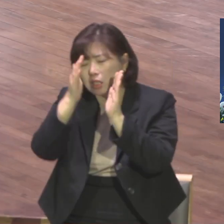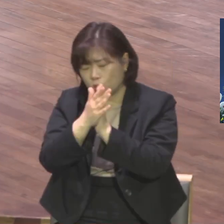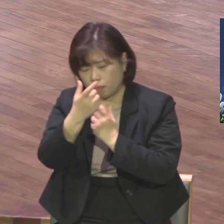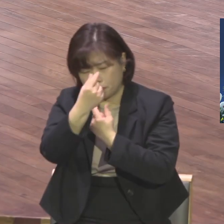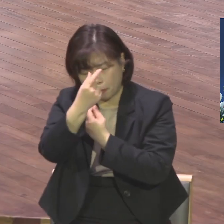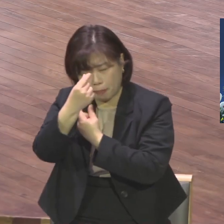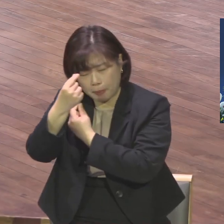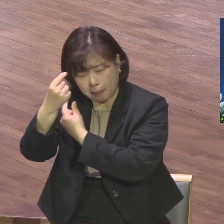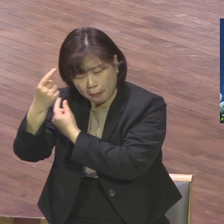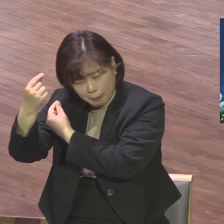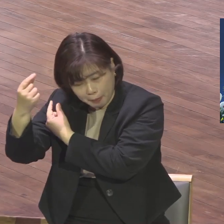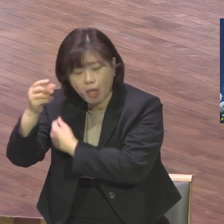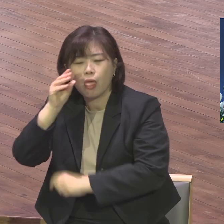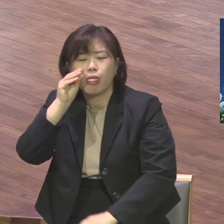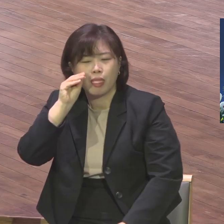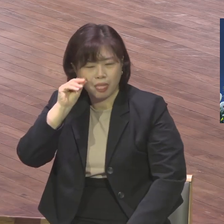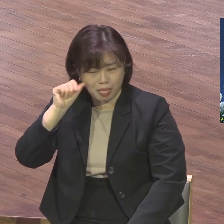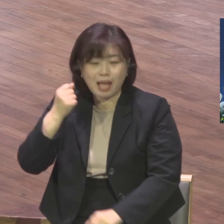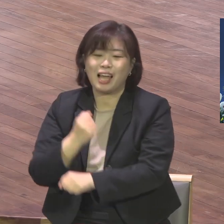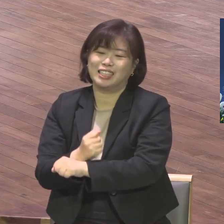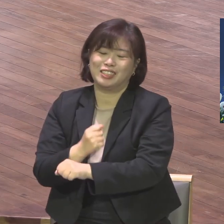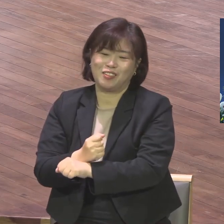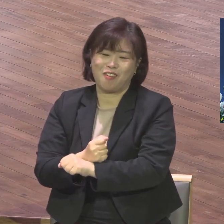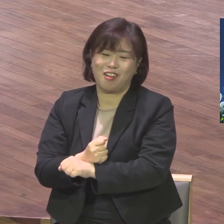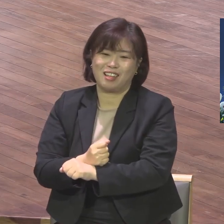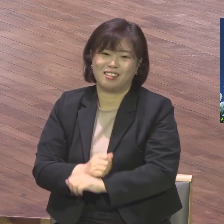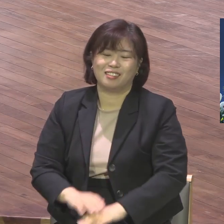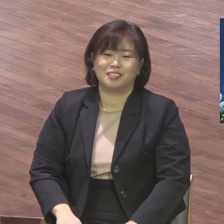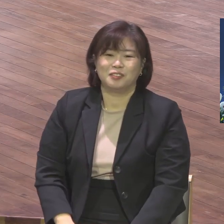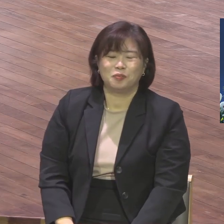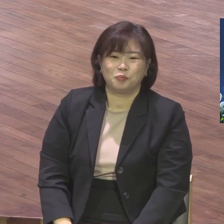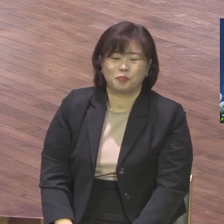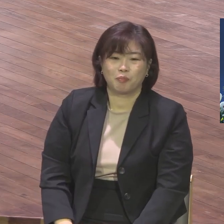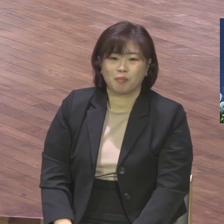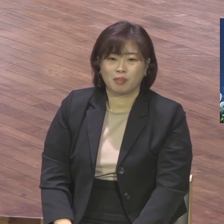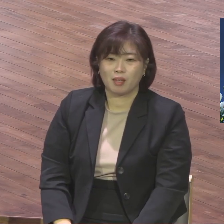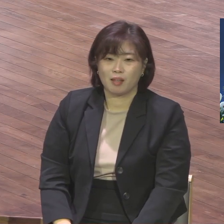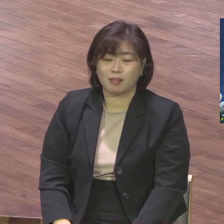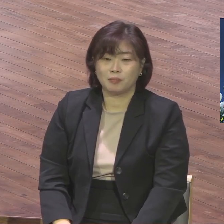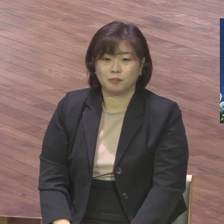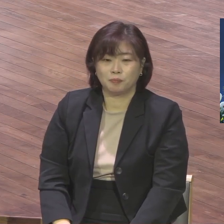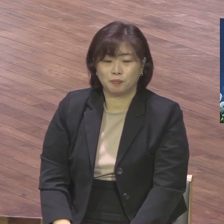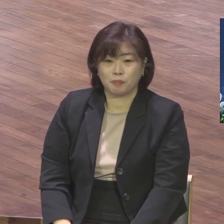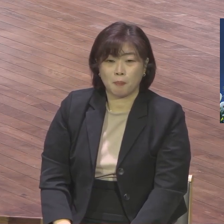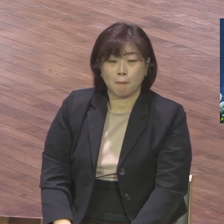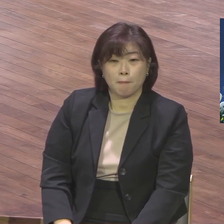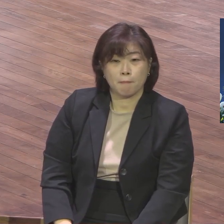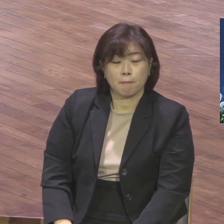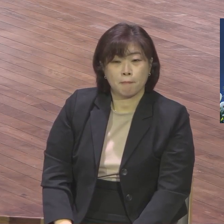낮에 일하면서 잠깐 기도, 밤에 잠자기 전에 기도, 하나님 아버지 앞에 아멘.